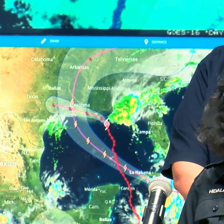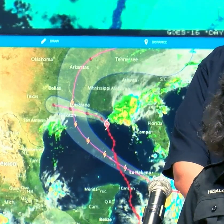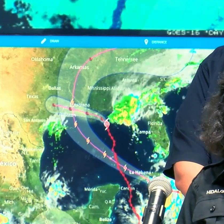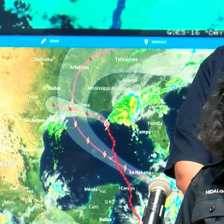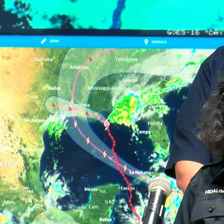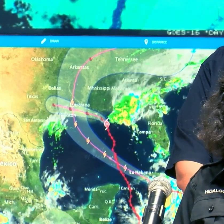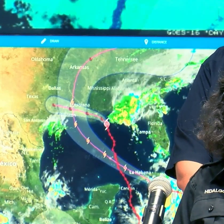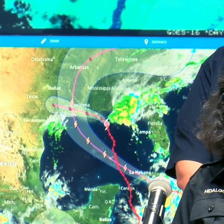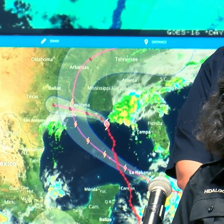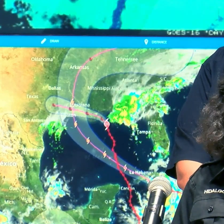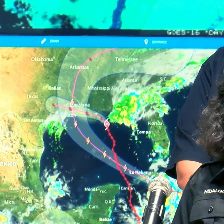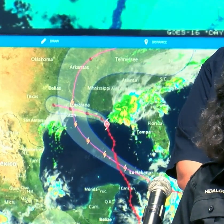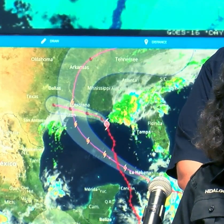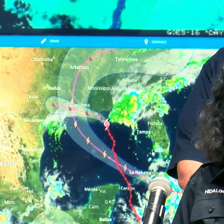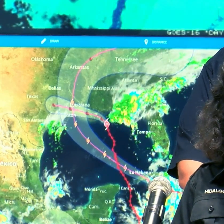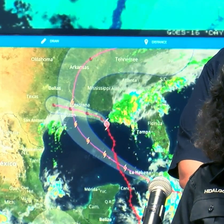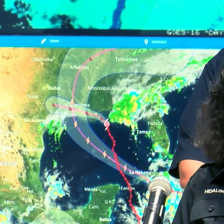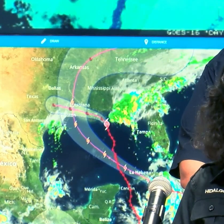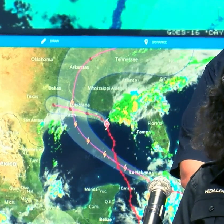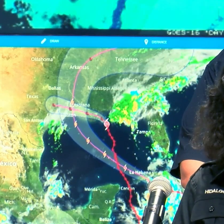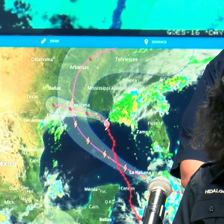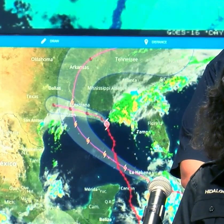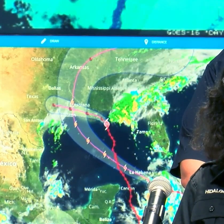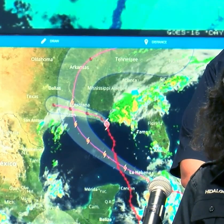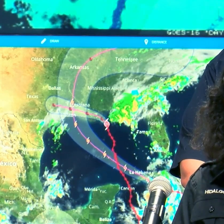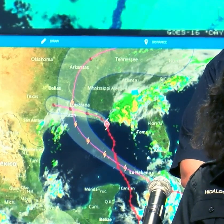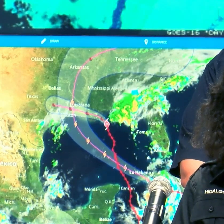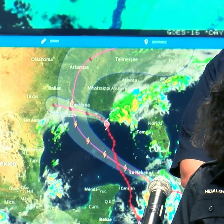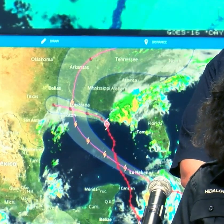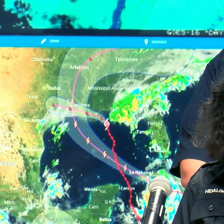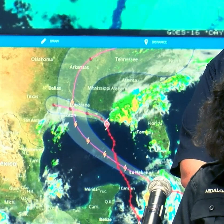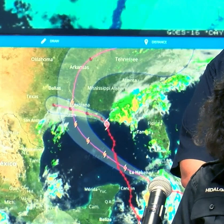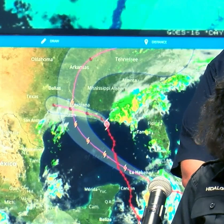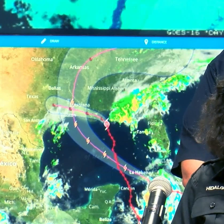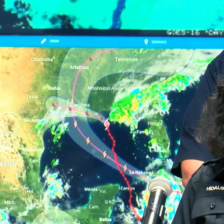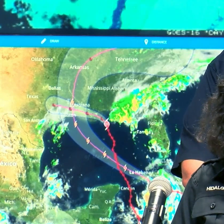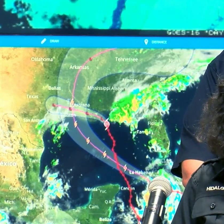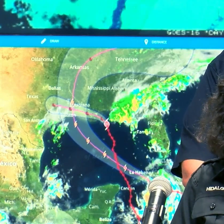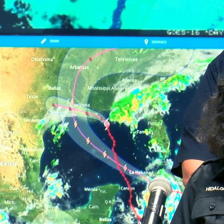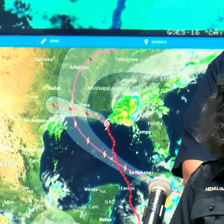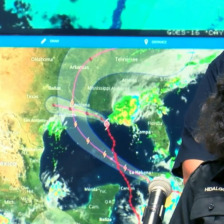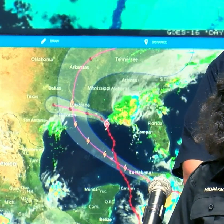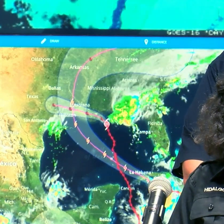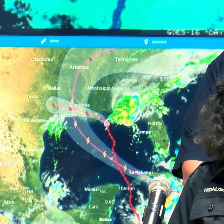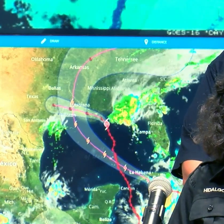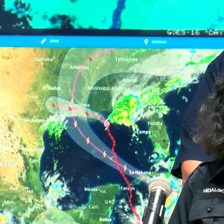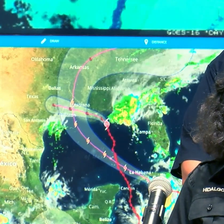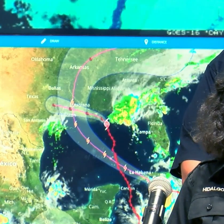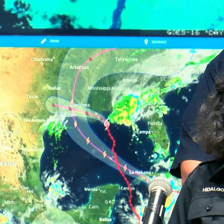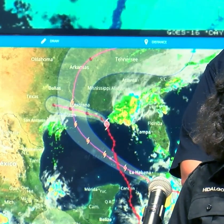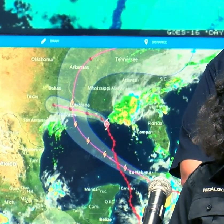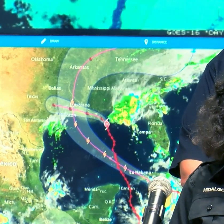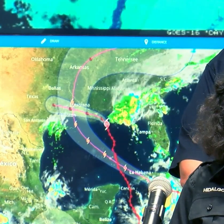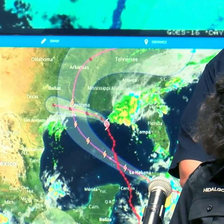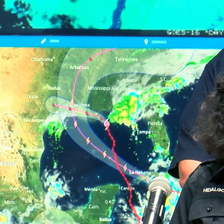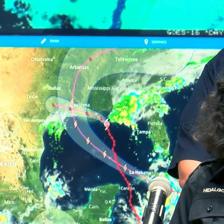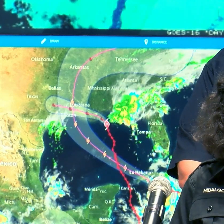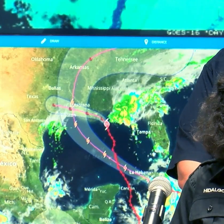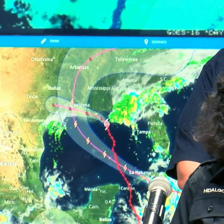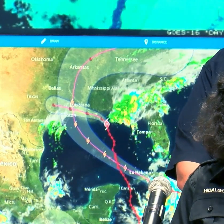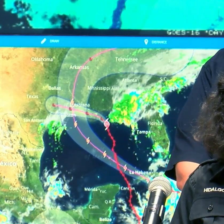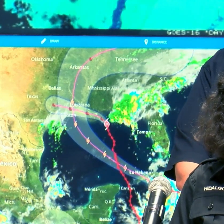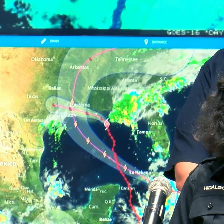que tenemos realmente es el tiempo. Tiempo para prepararnos, para comprar toda la comida, los materiales